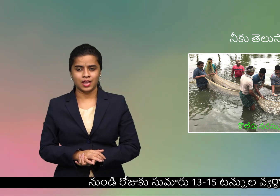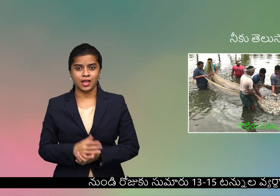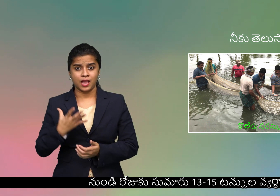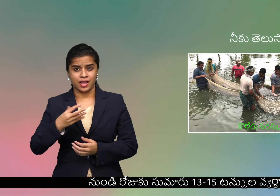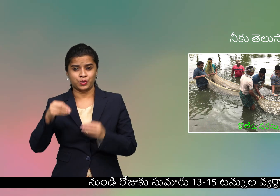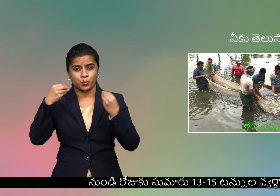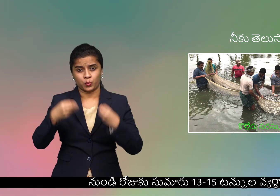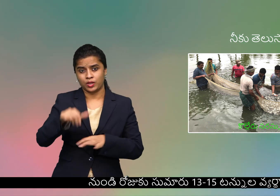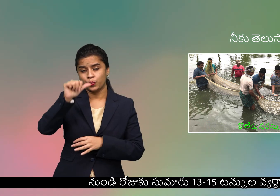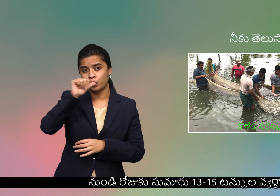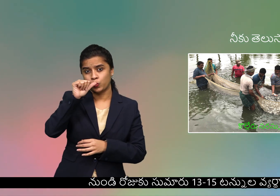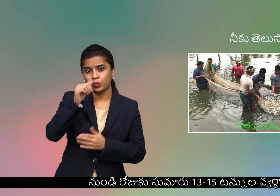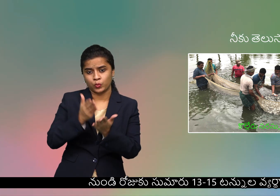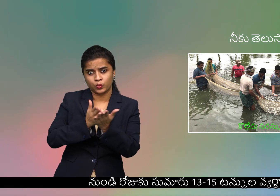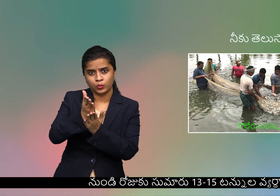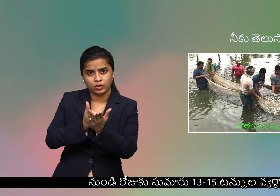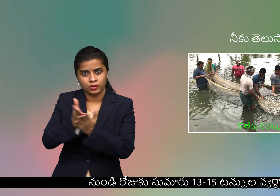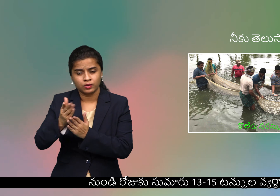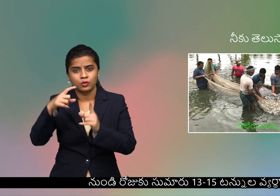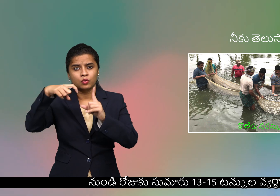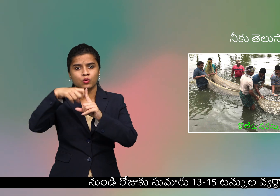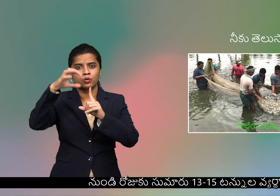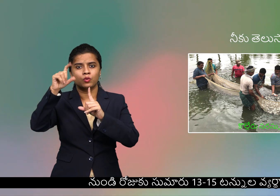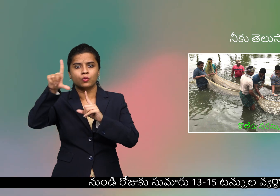నుంచి 15 టన్నుల వ్యర్థాలు